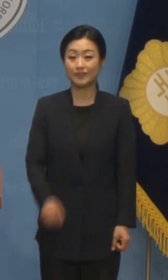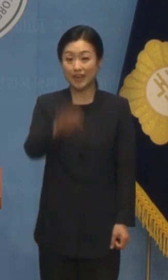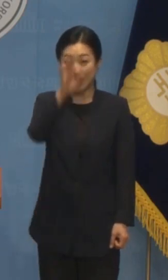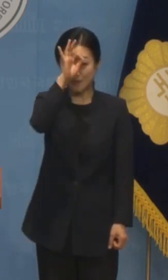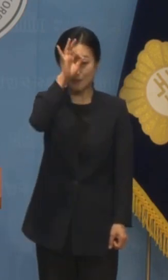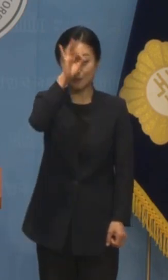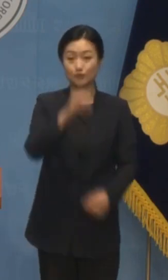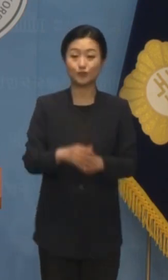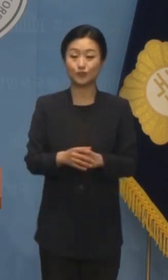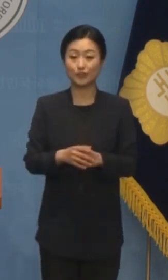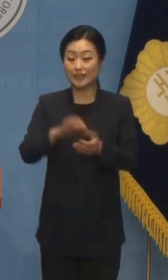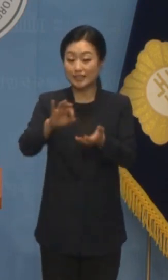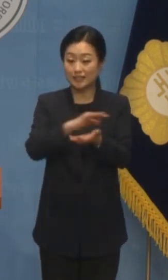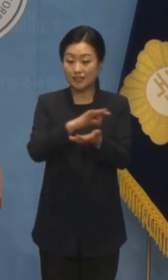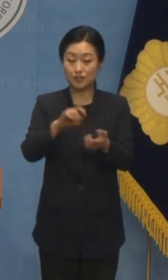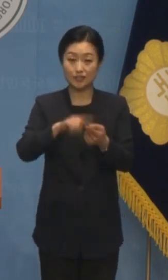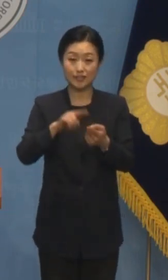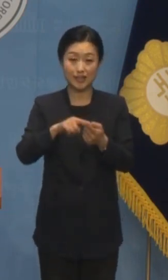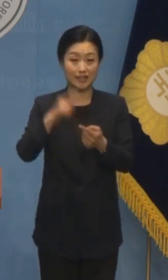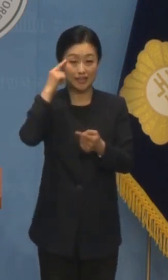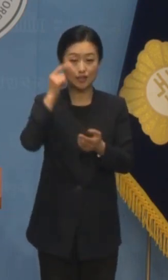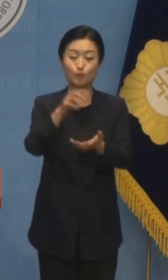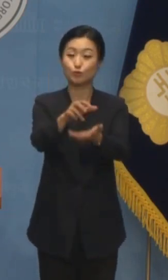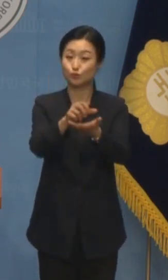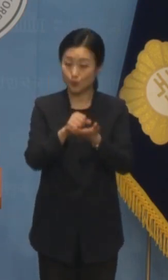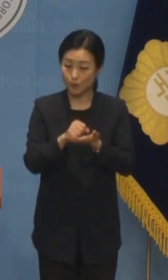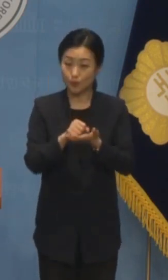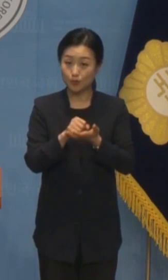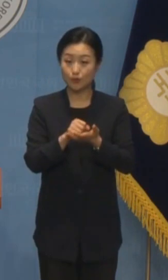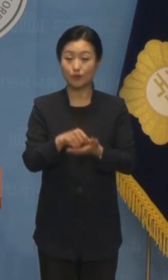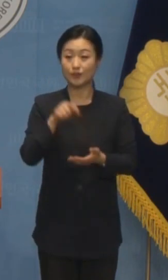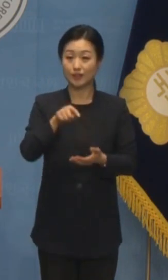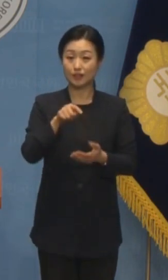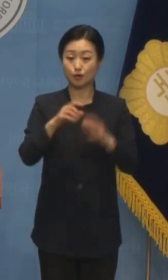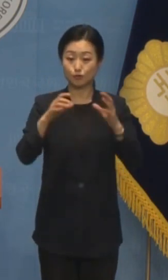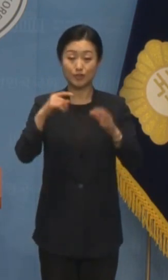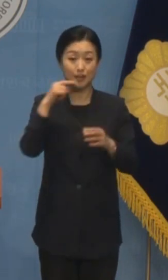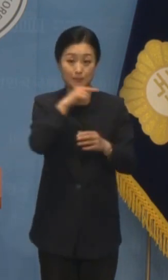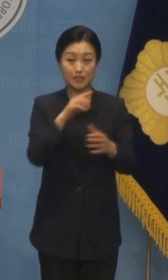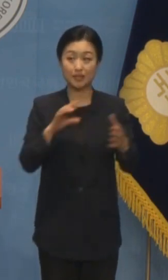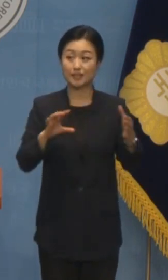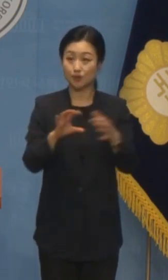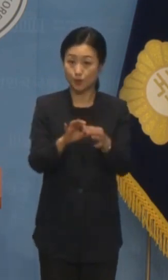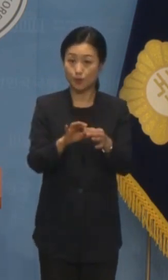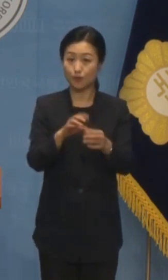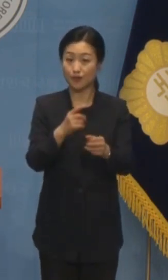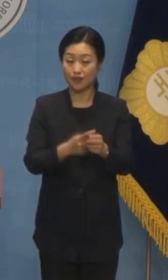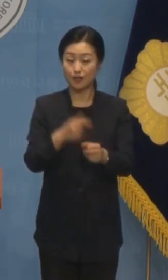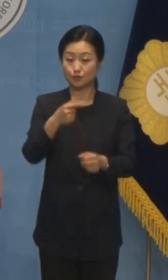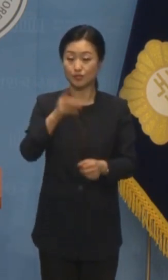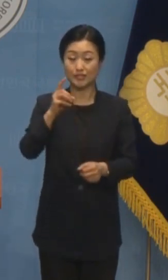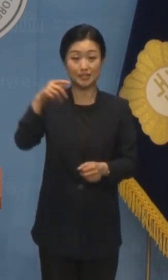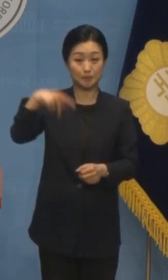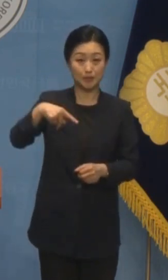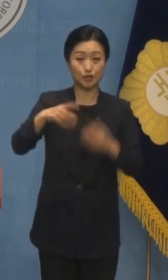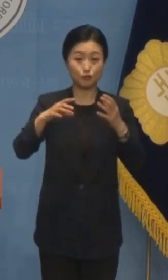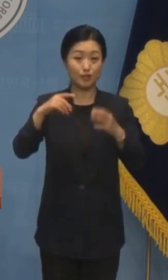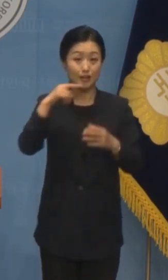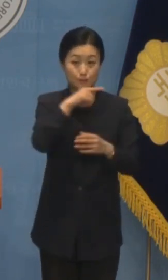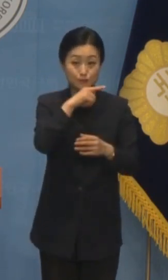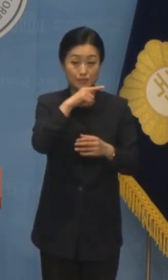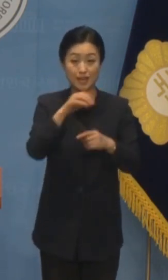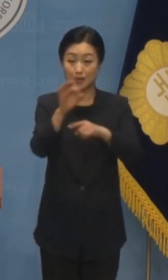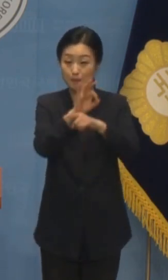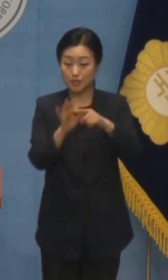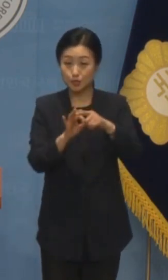IMF조차도 재정 승수 개념을 수용하고 있습니다. 이 재정 승수 개념을 국가 부채 문제에 적용하면 GDP 대비 국가 부채의